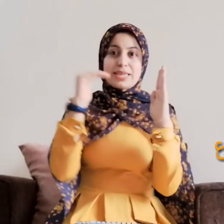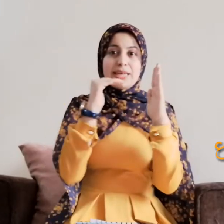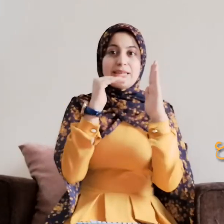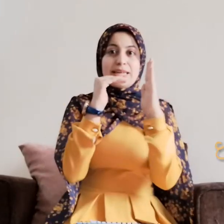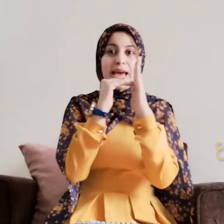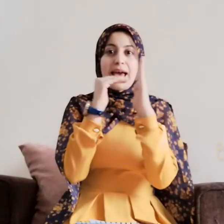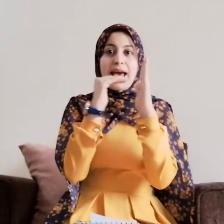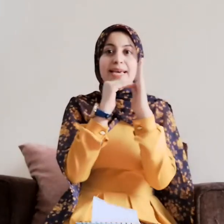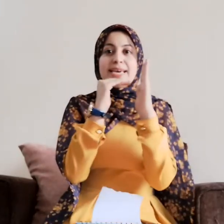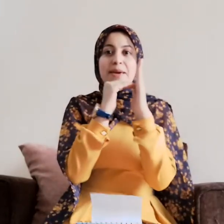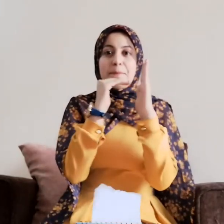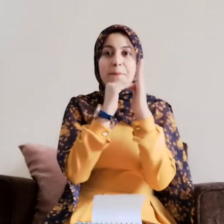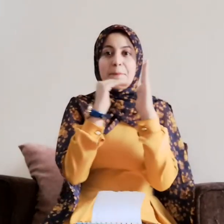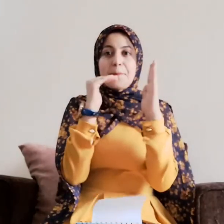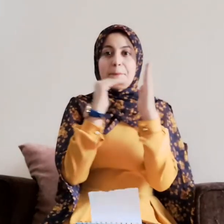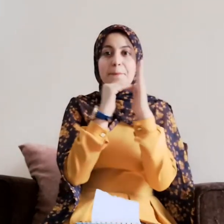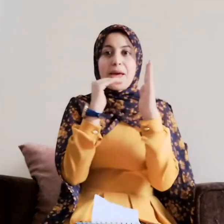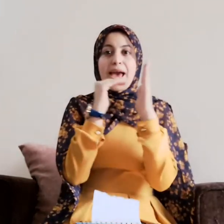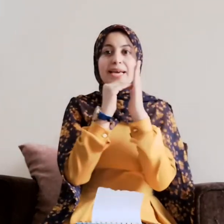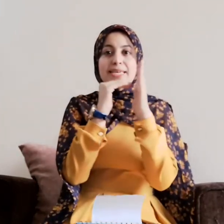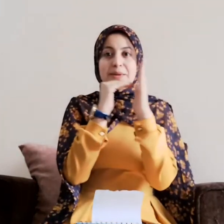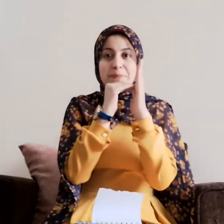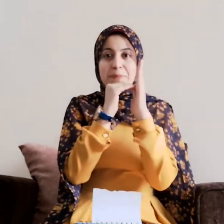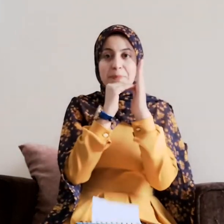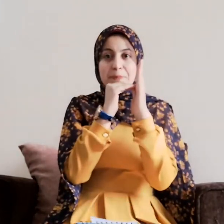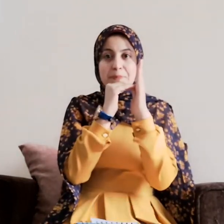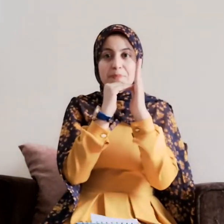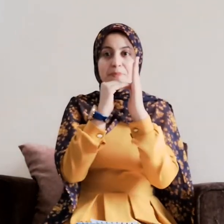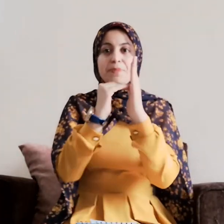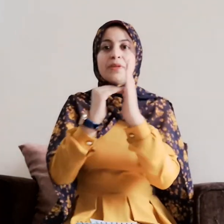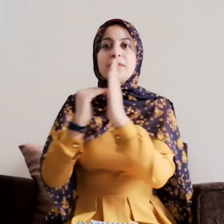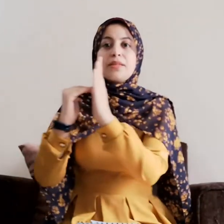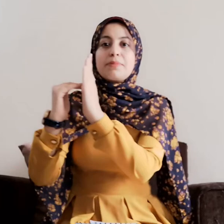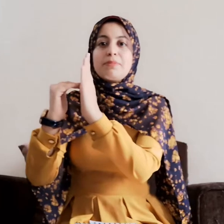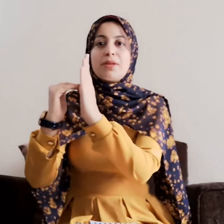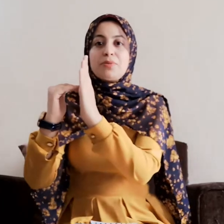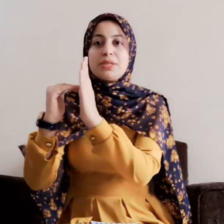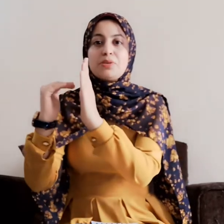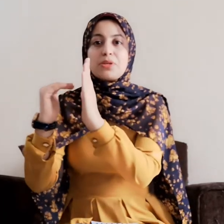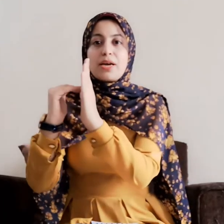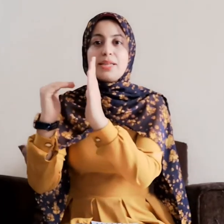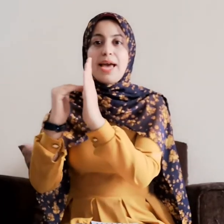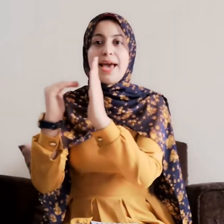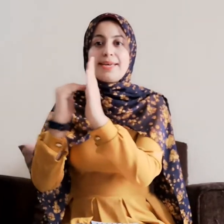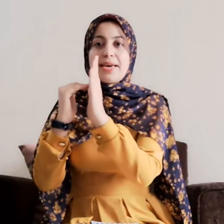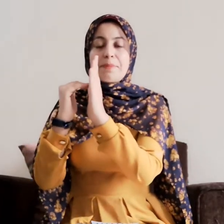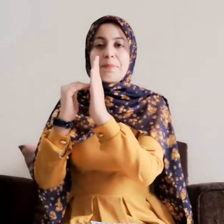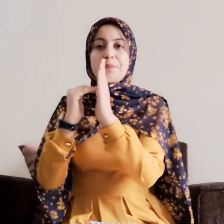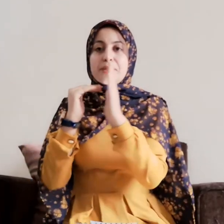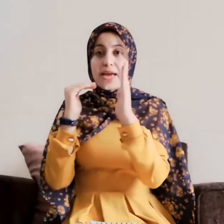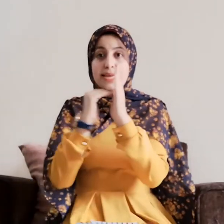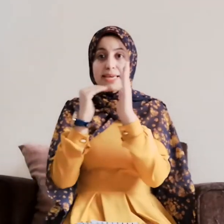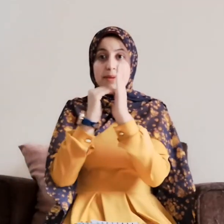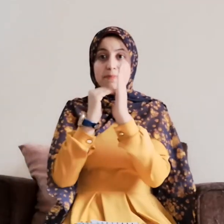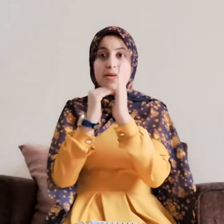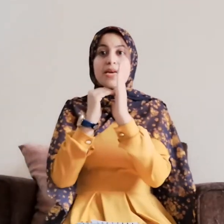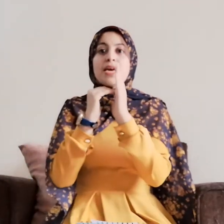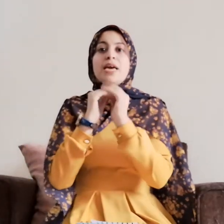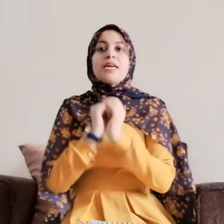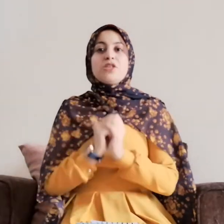كده. أيام، أيام. تمام؟ لو إيدي واضحة كده، أيام، أيام.